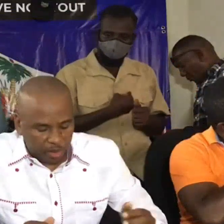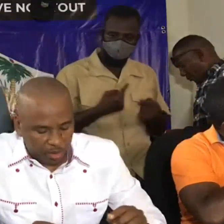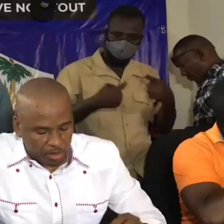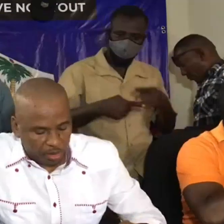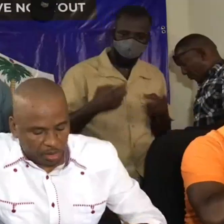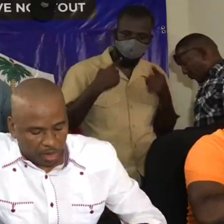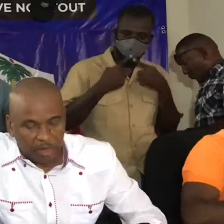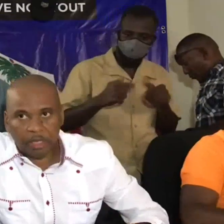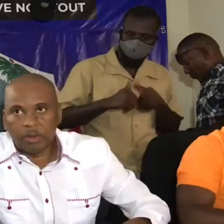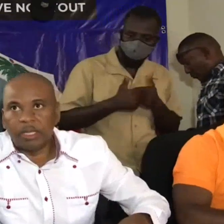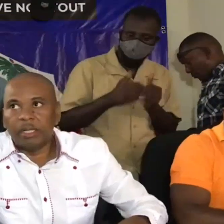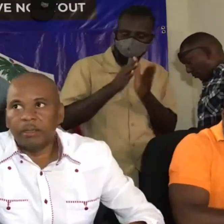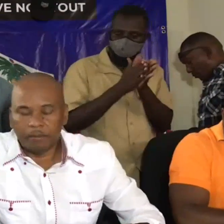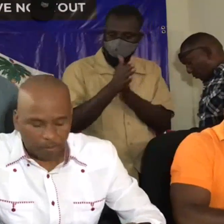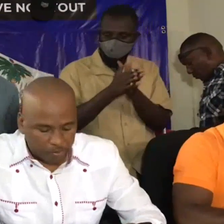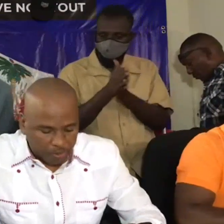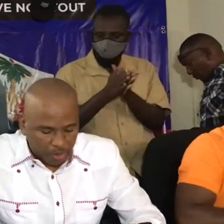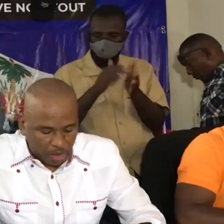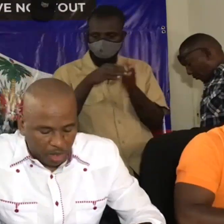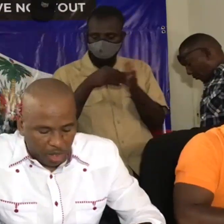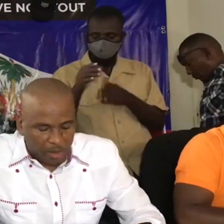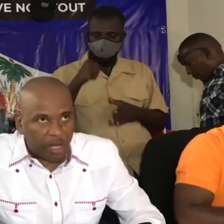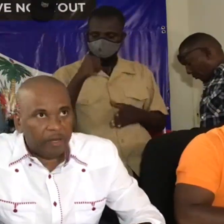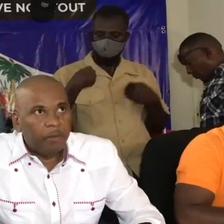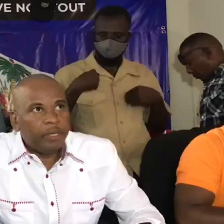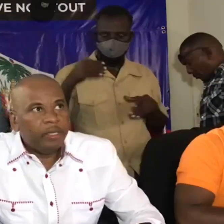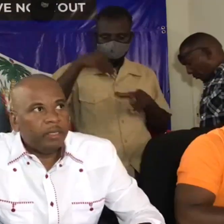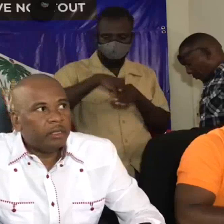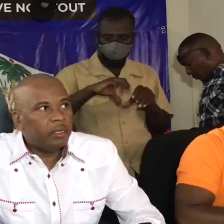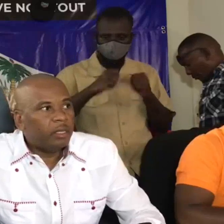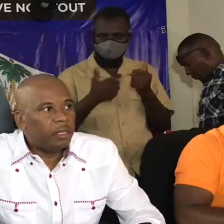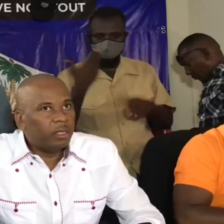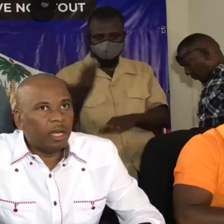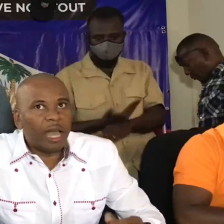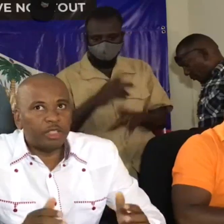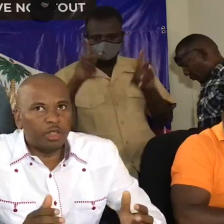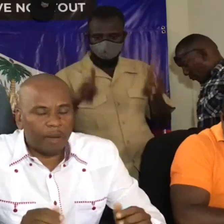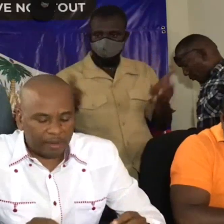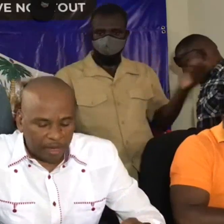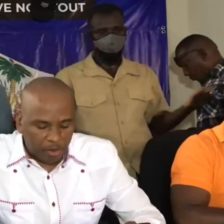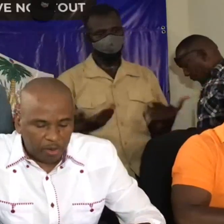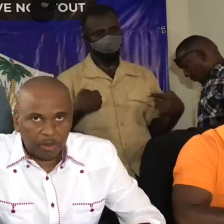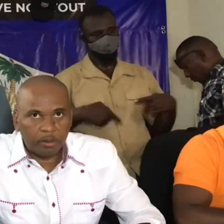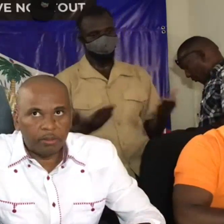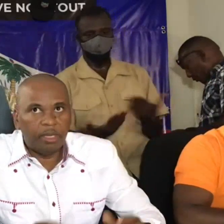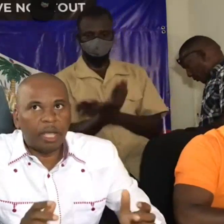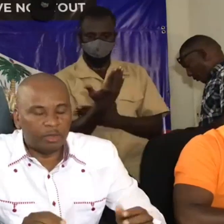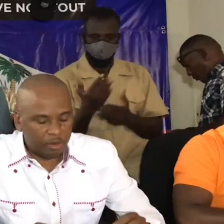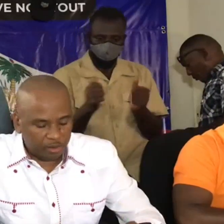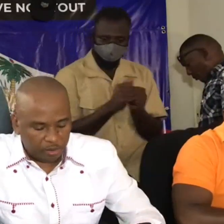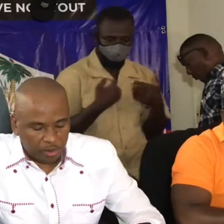Tout est haïtien conséquent à travers les pays qui engagent dans la bataille contre